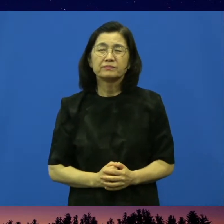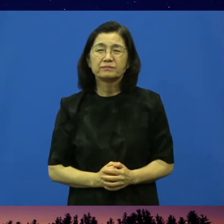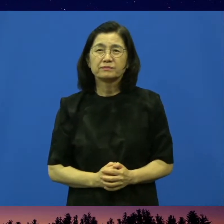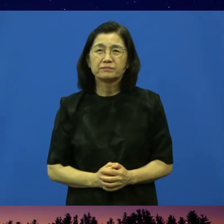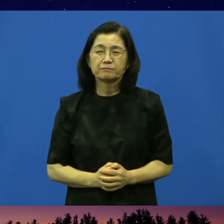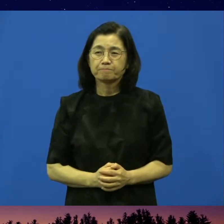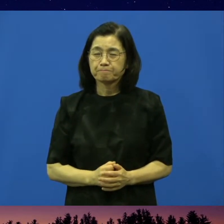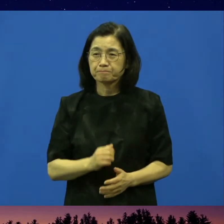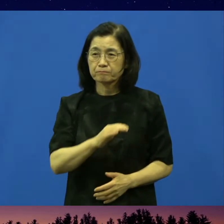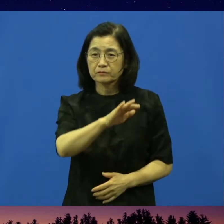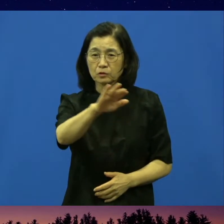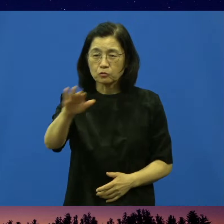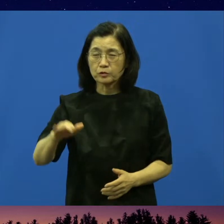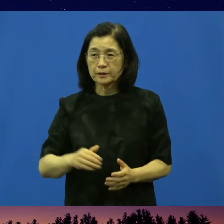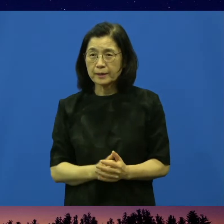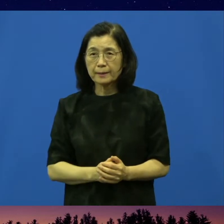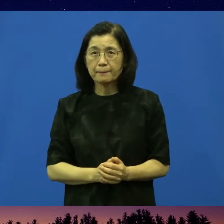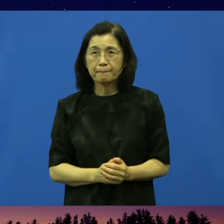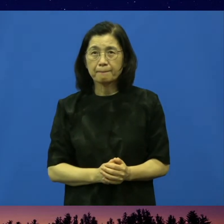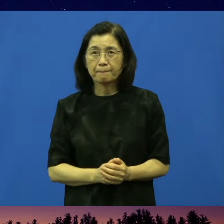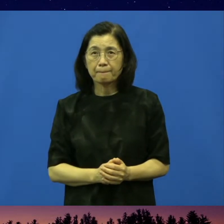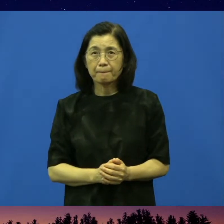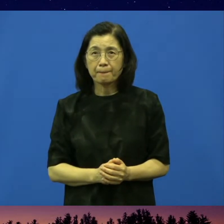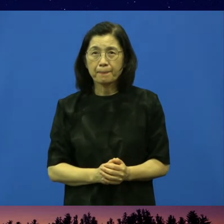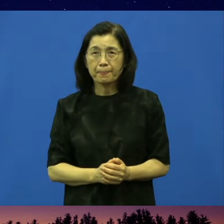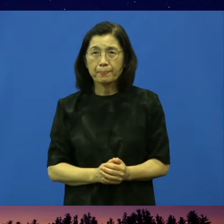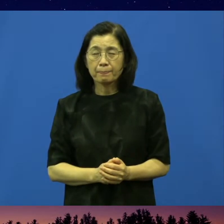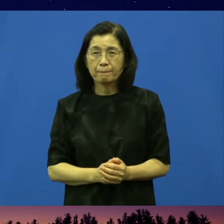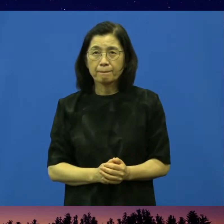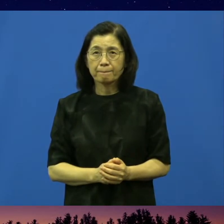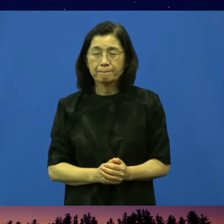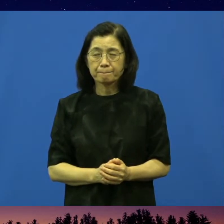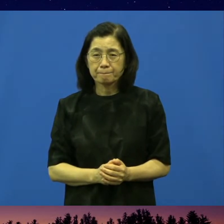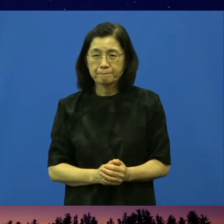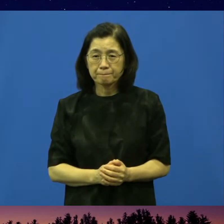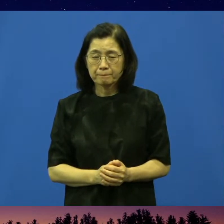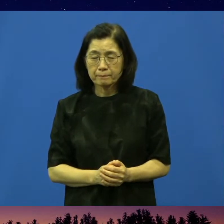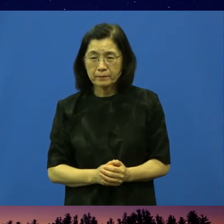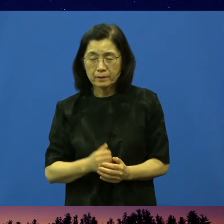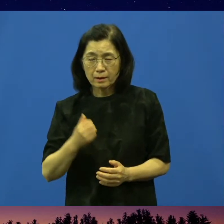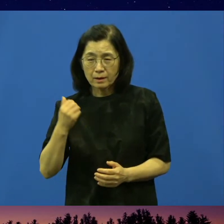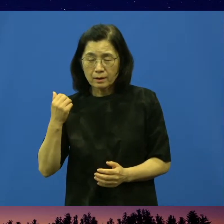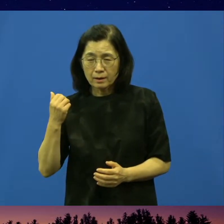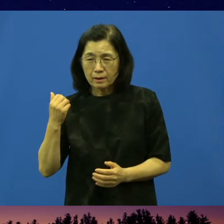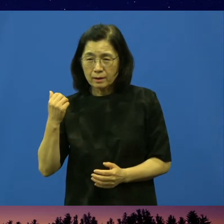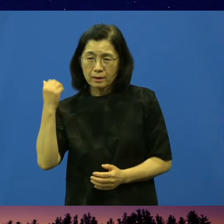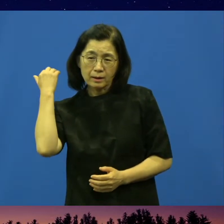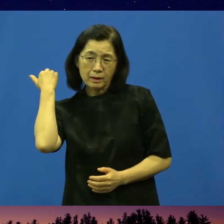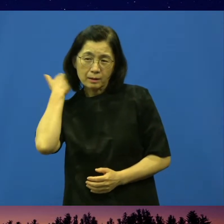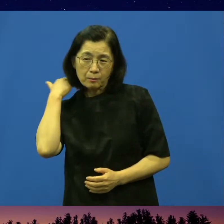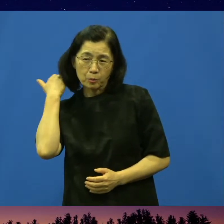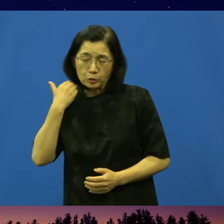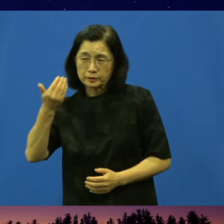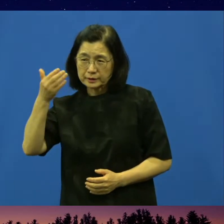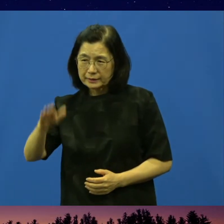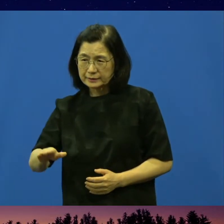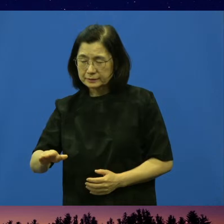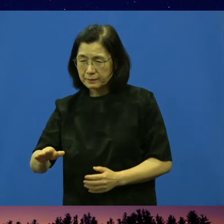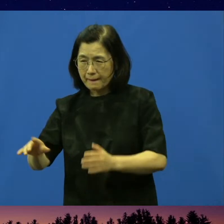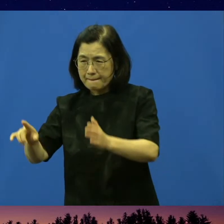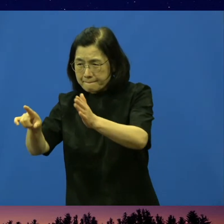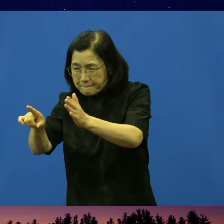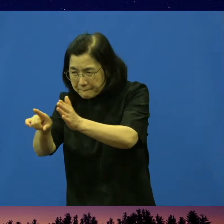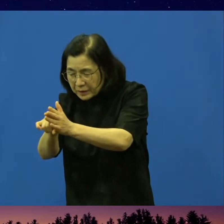그러니까 우리가 눈에 딱 떨어지는 실물을 선택할 것인가, 눈에 보이지 않지만 믿음의 길을 선택할 것인가는 늘 우리의